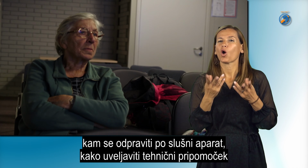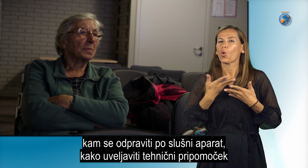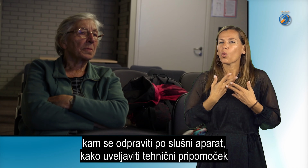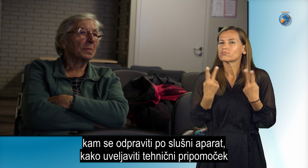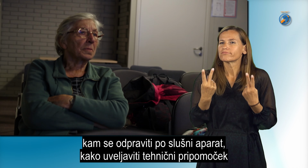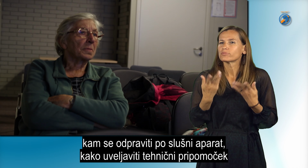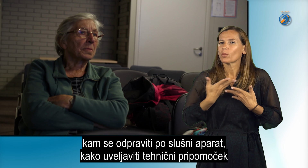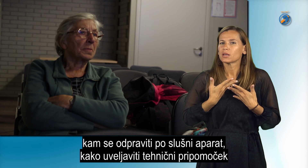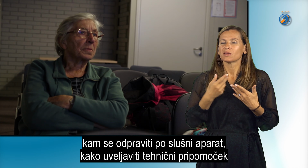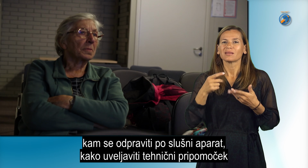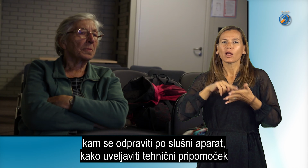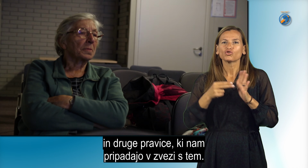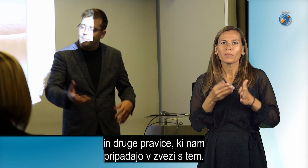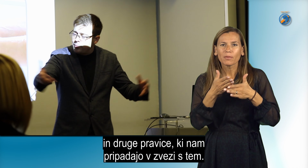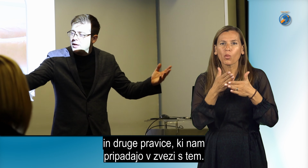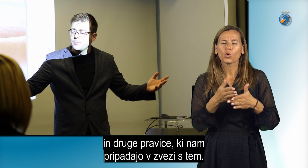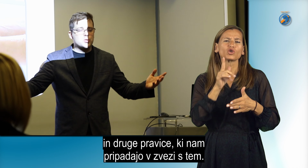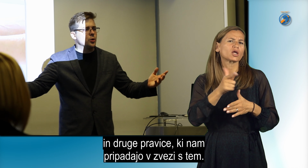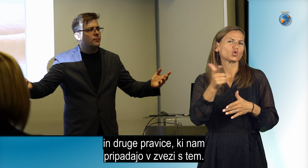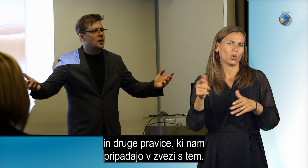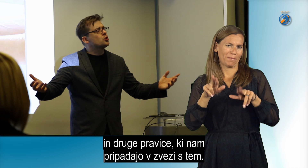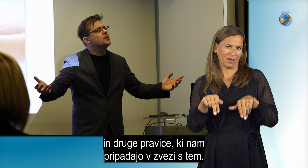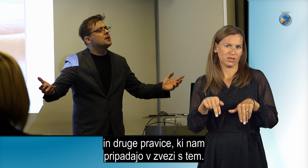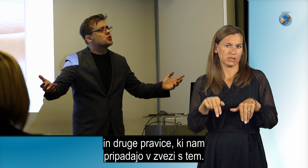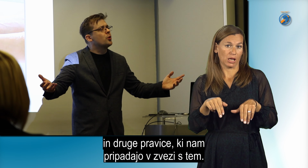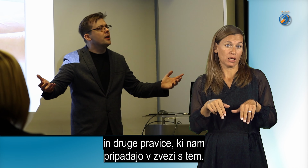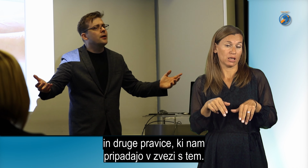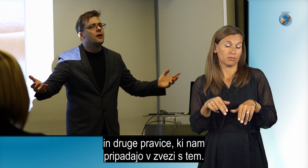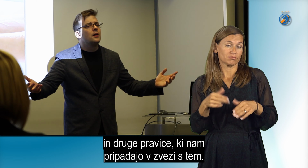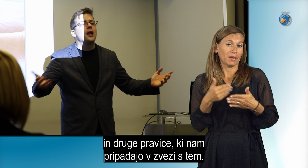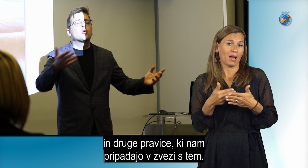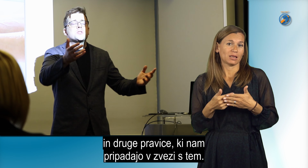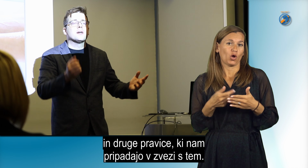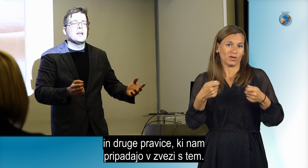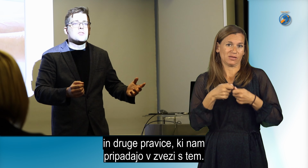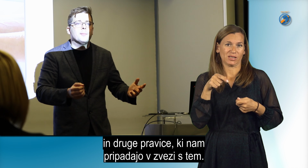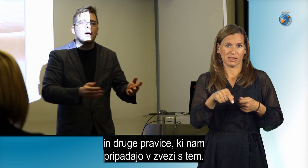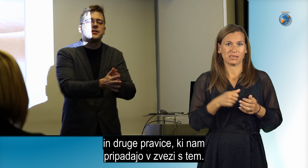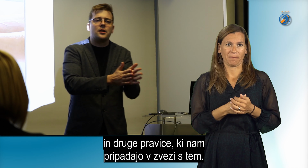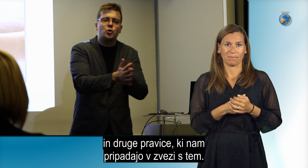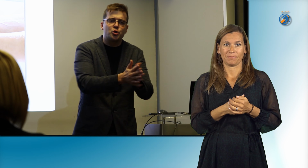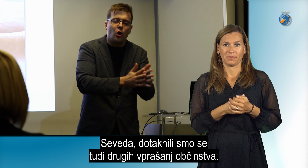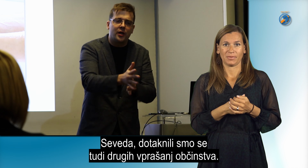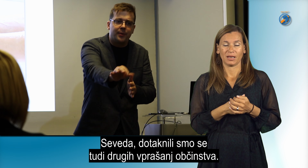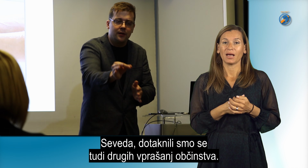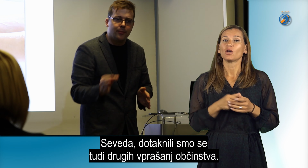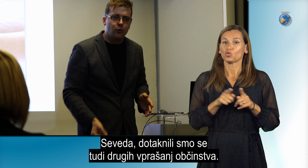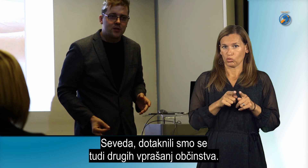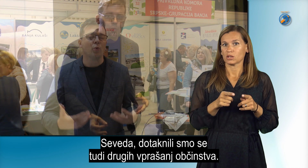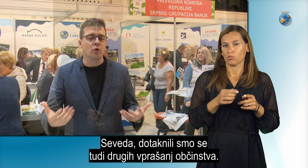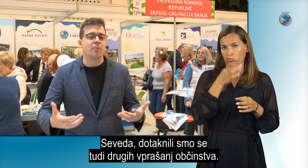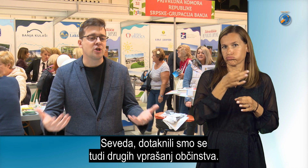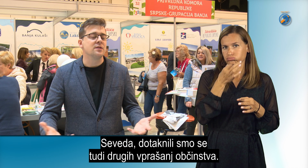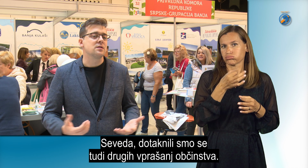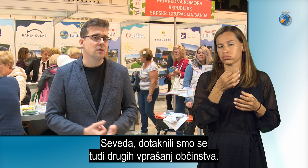uveljaviti tehnični pripomoček in ostale pravice, ki nam pripadajo v zvezi s tem. Seveda dotaknili smo se